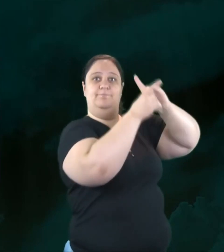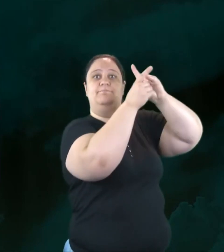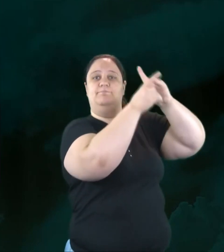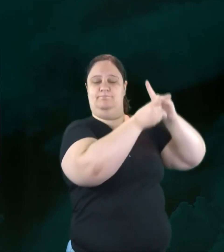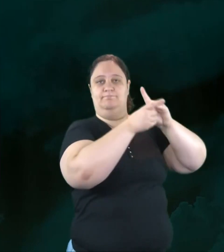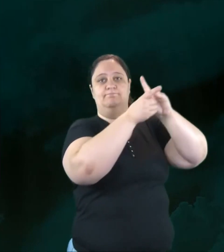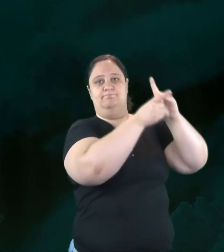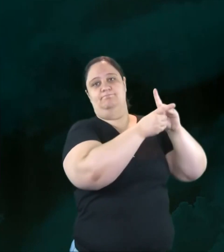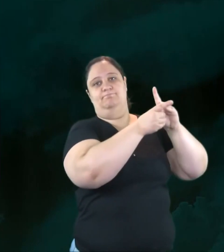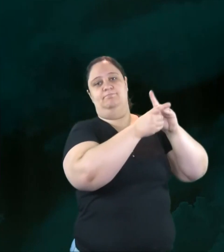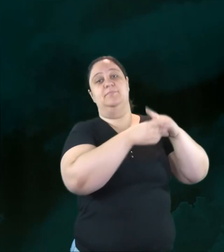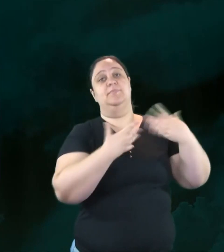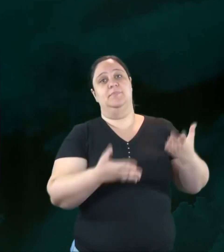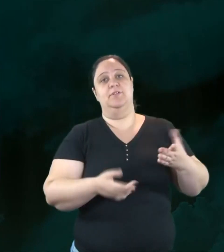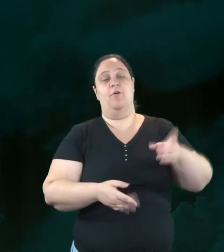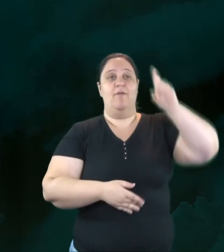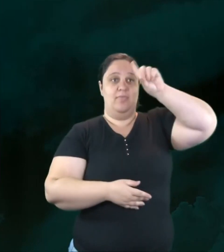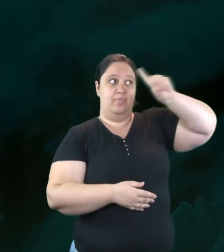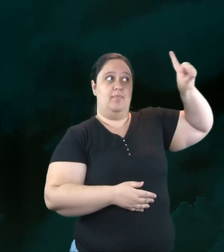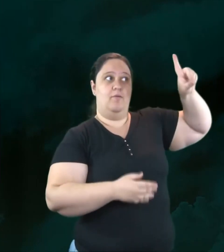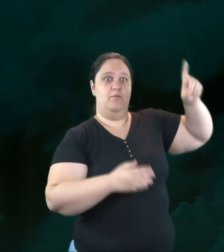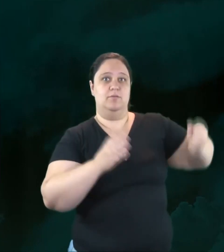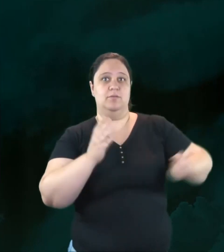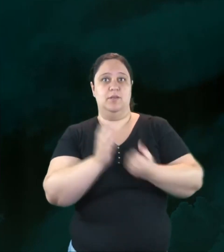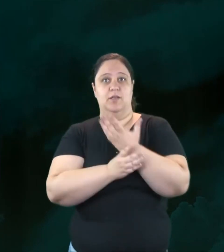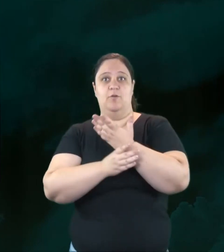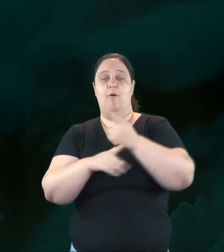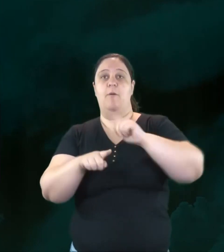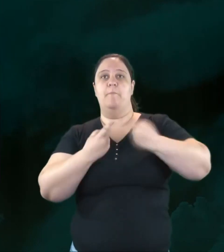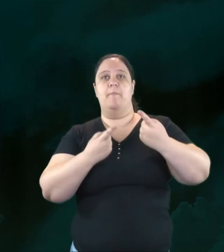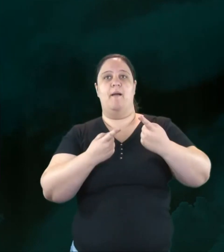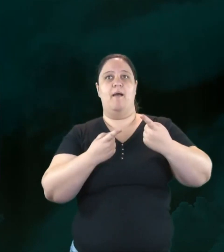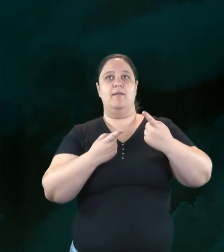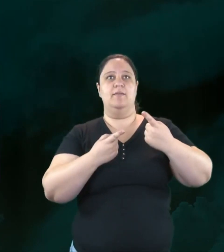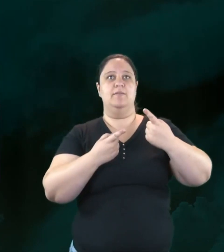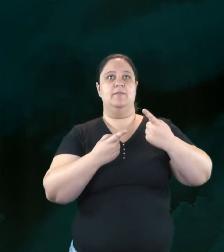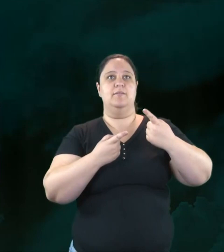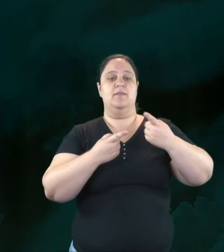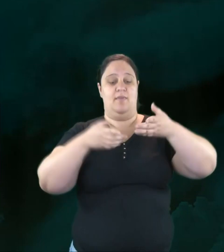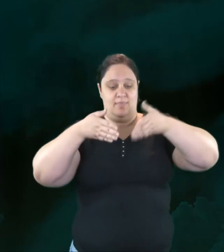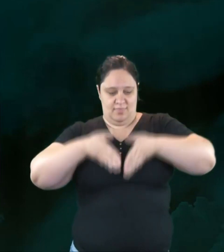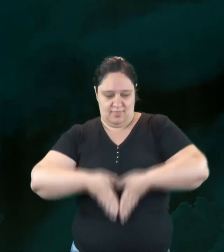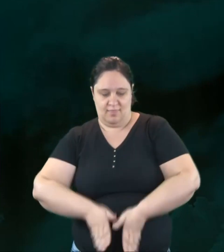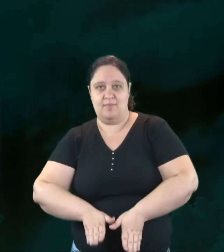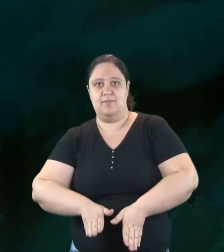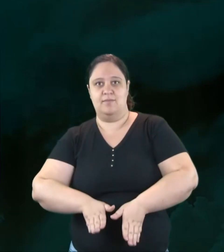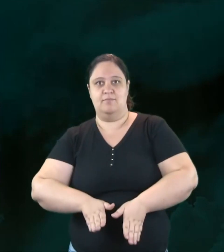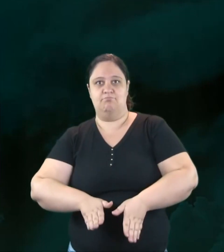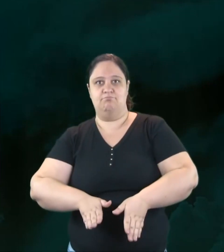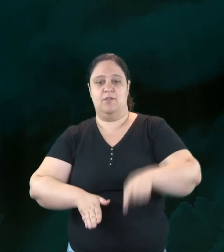Deus Criador, mas também um dia ele se fez um homem, e ele morreu,